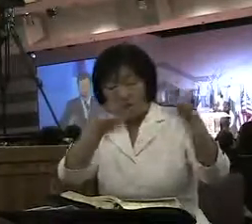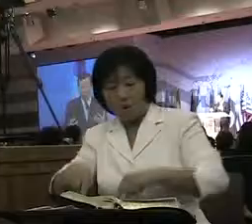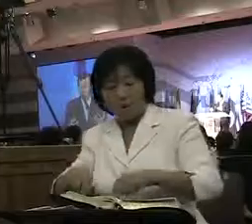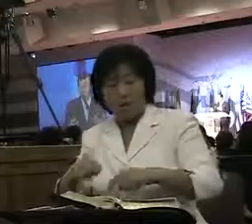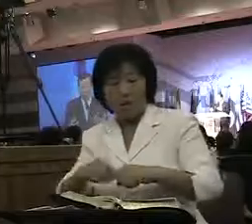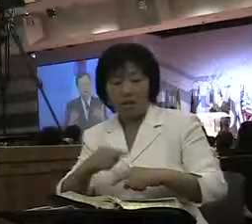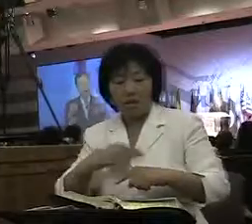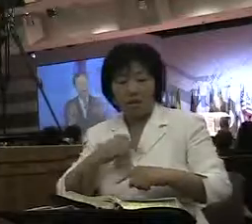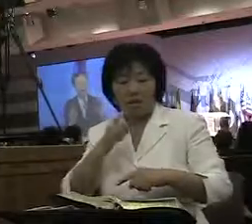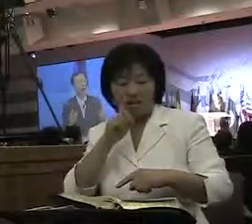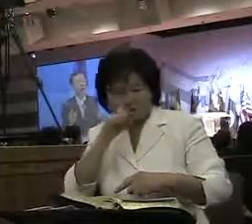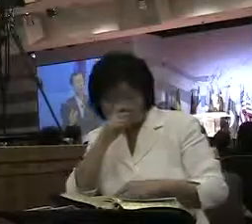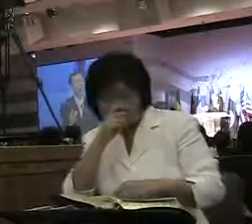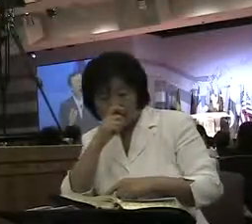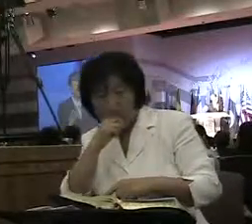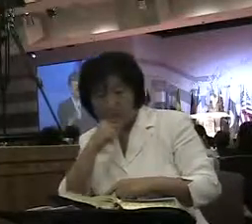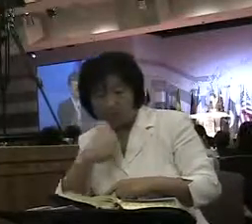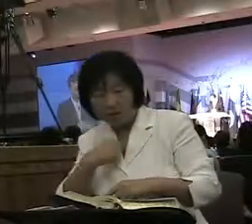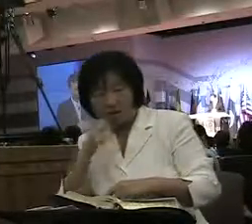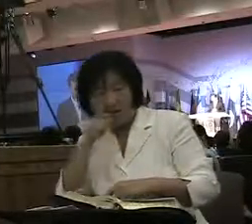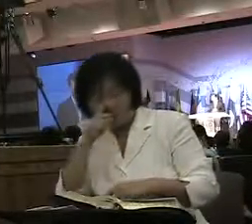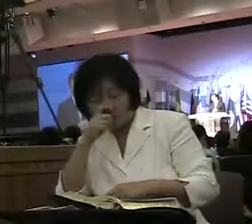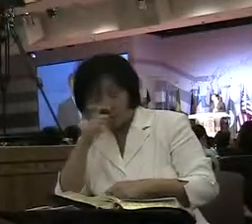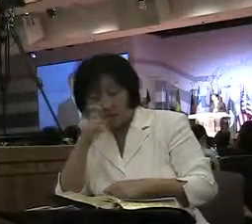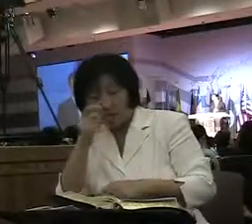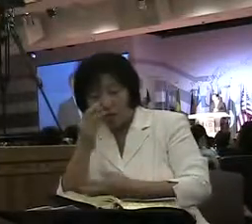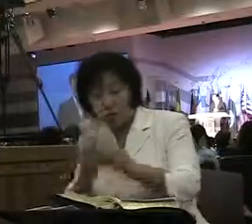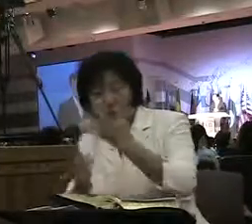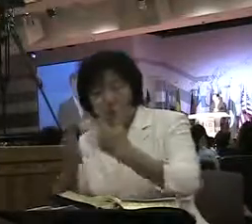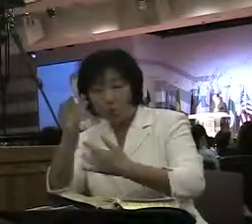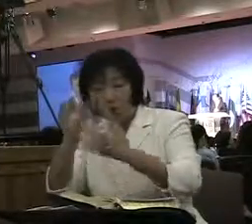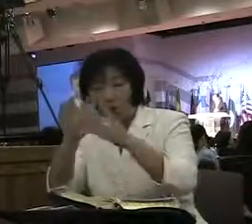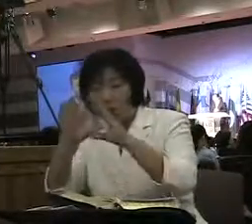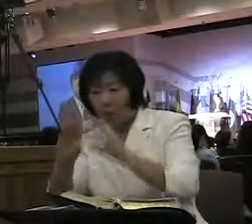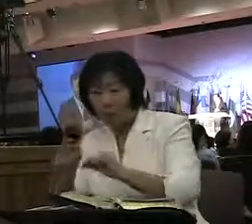나의 더러운 것을 태워 없앤다는 것입니다.